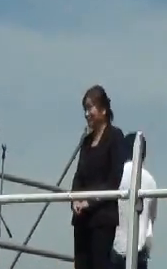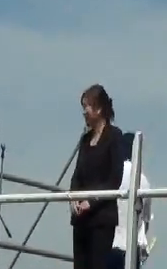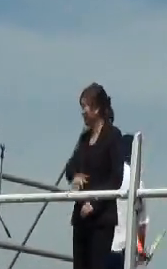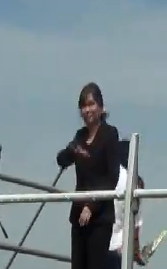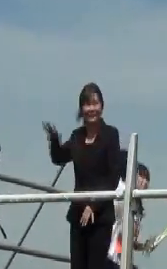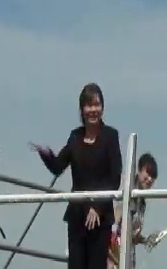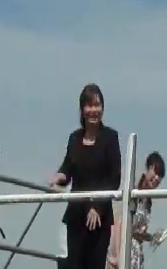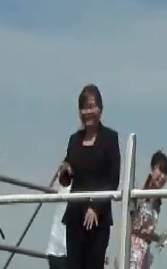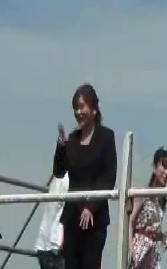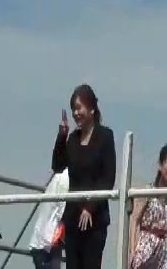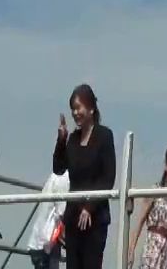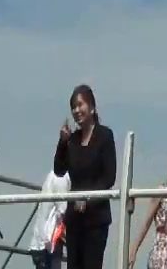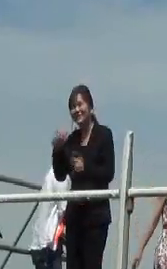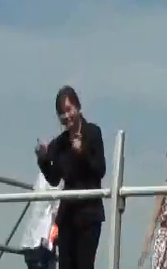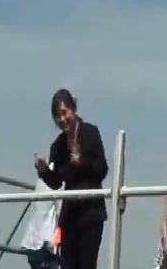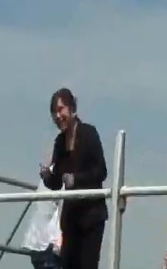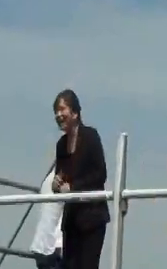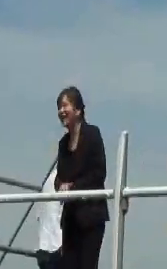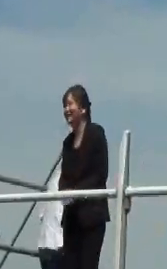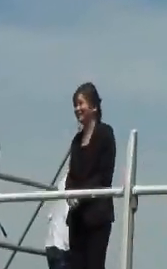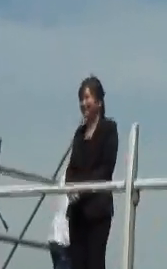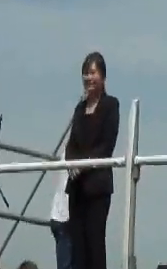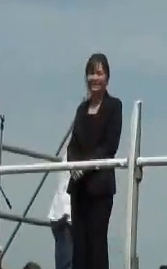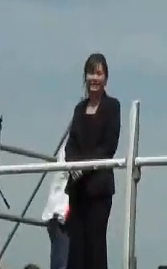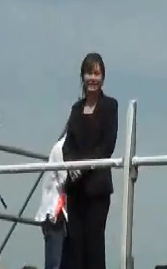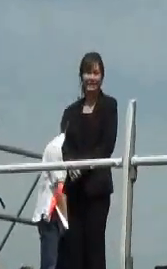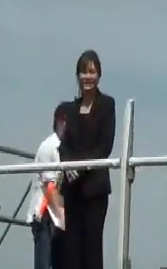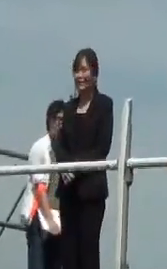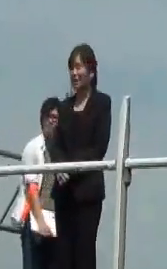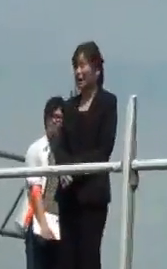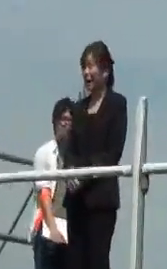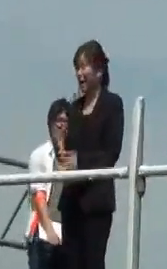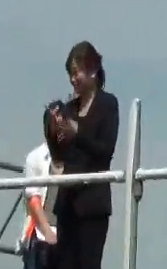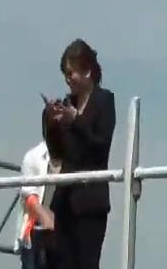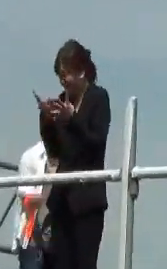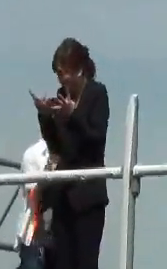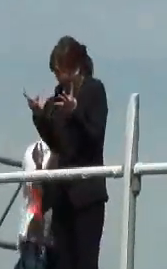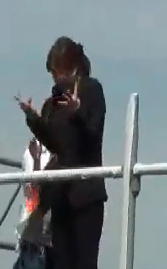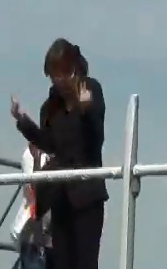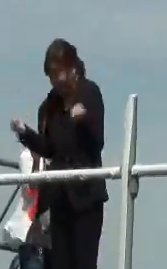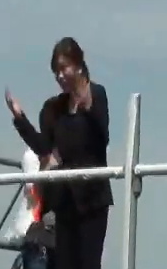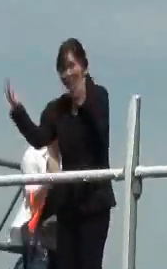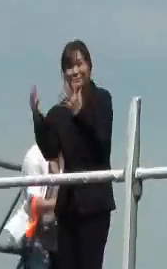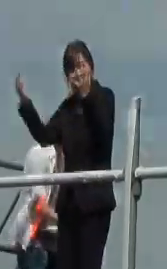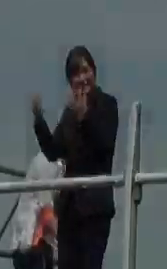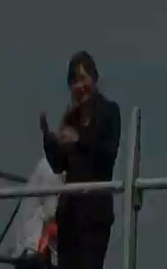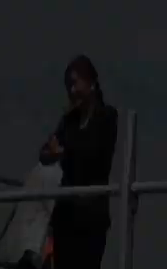皆さんこんにちは。こんなにたくさんの方が来てくださってありがとうございます。